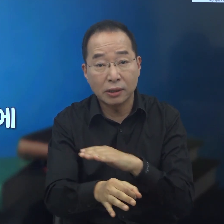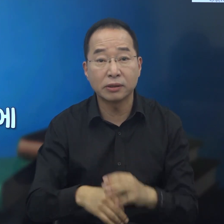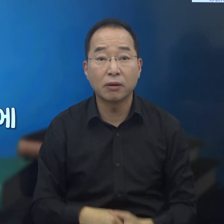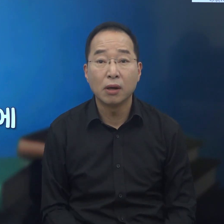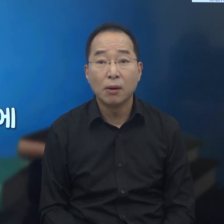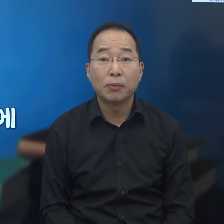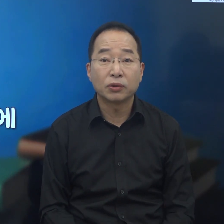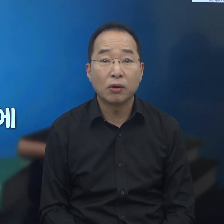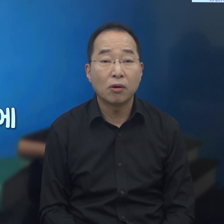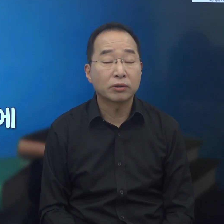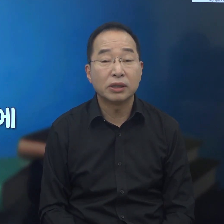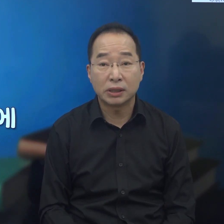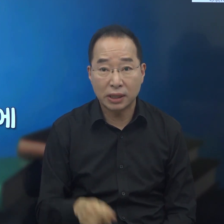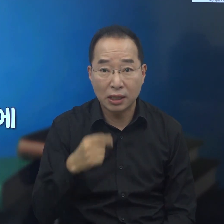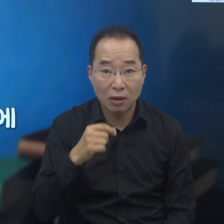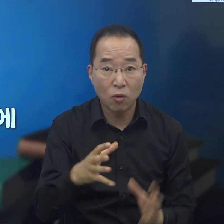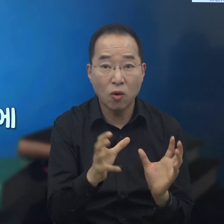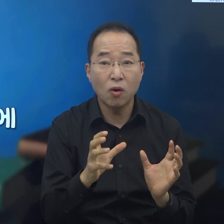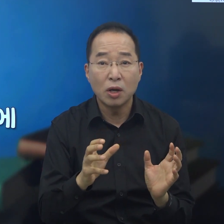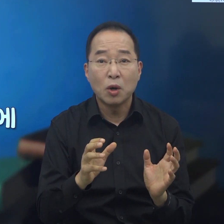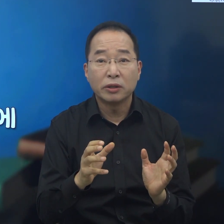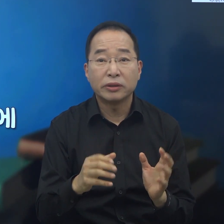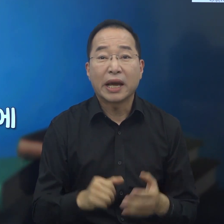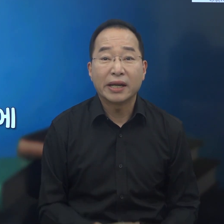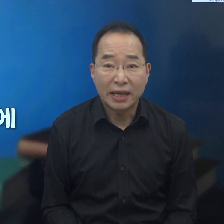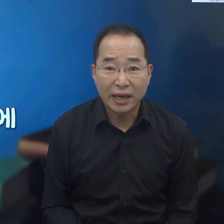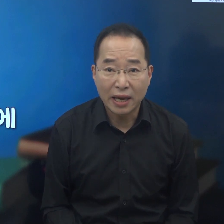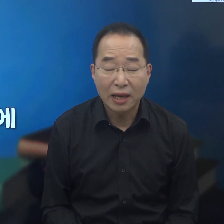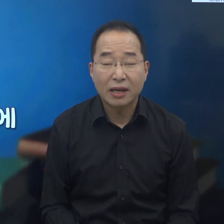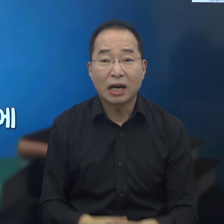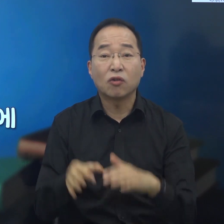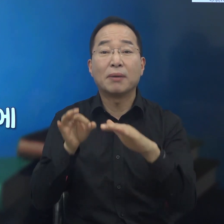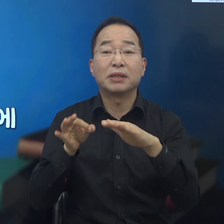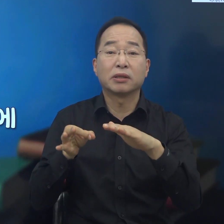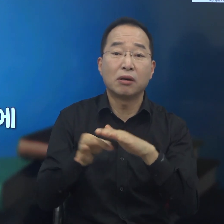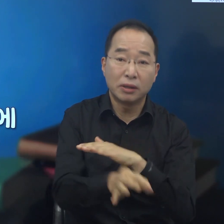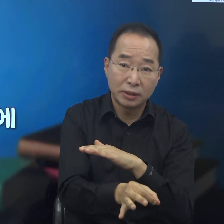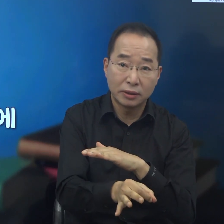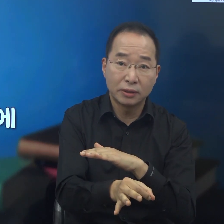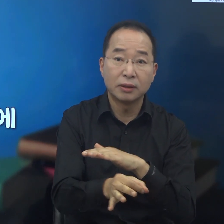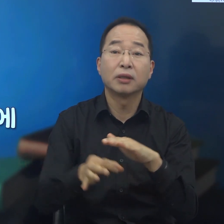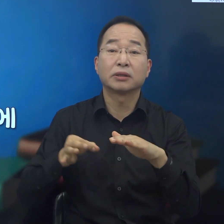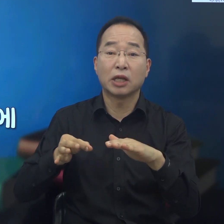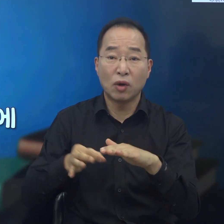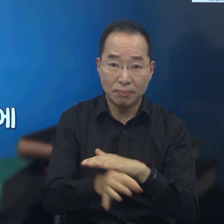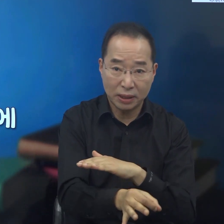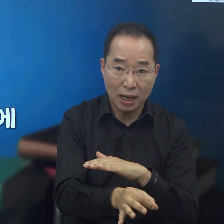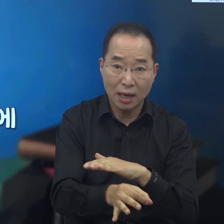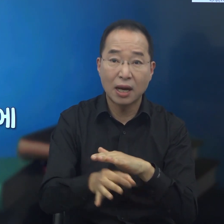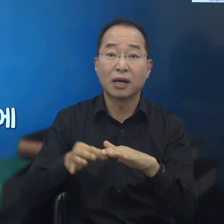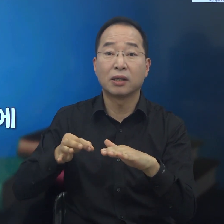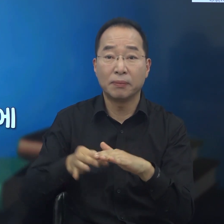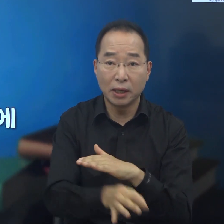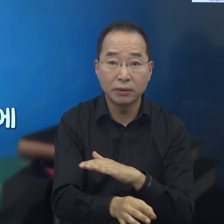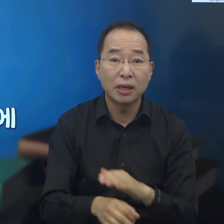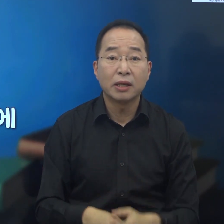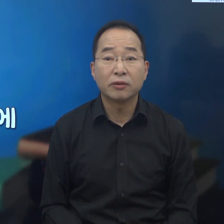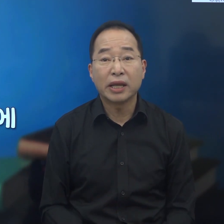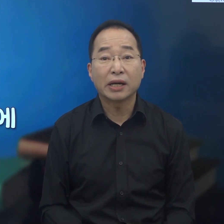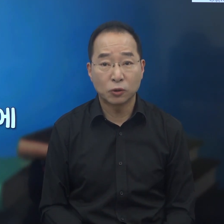그래서 보통 어떤 식사를 하고 이건 내가 낼게 라고 하면서 사용합니다. 그러면 이건 내가